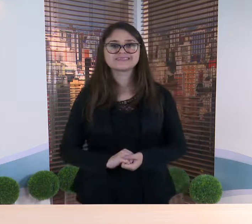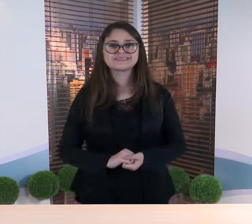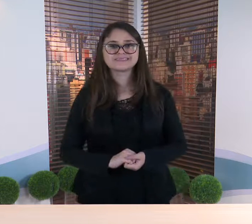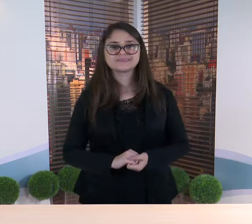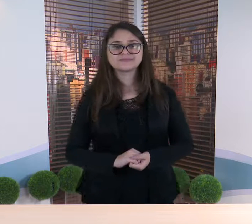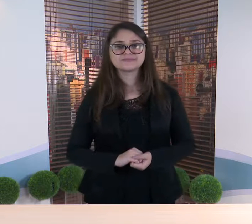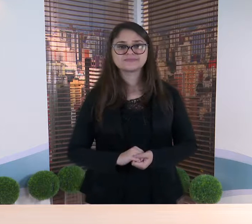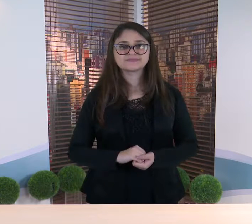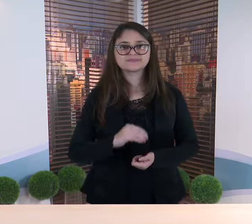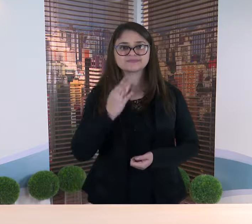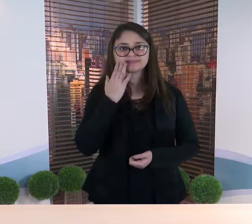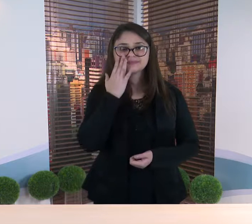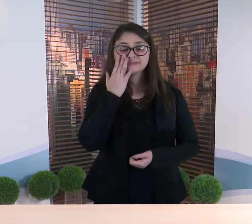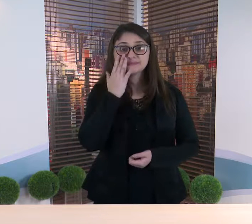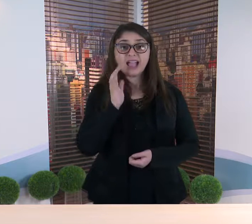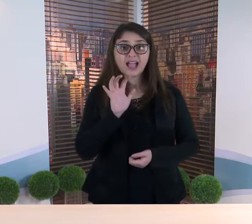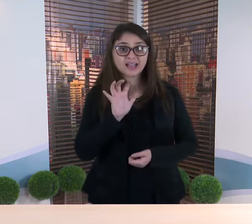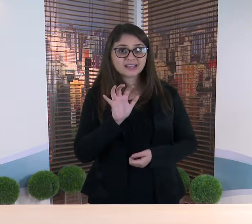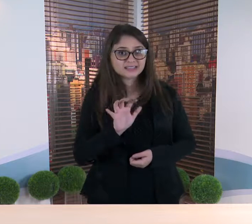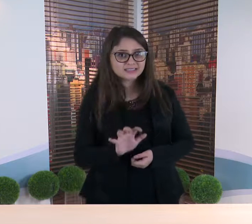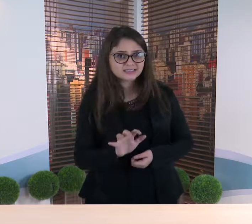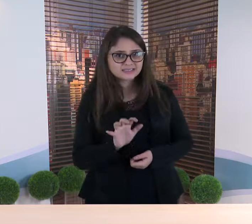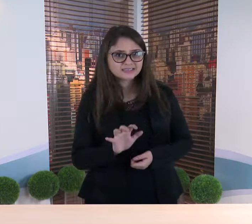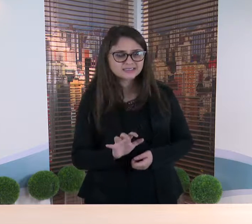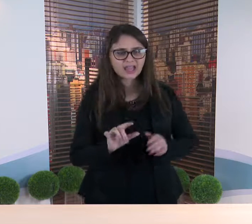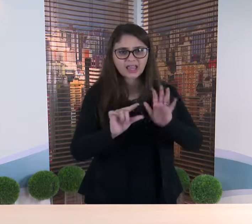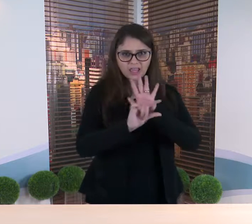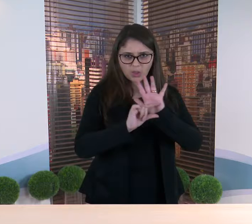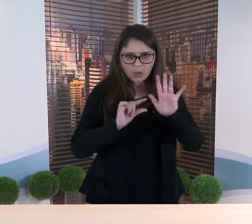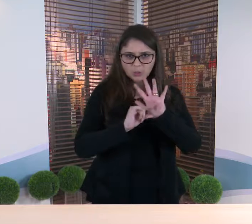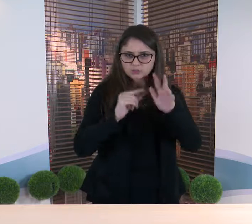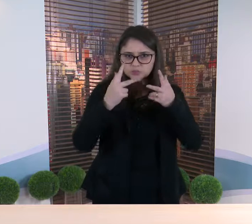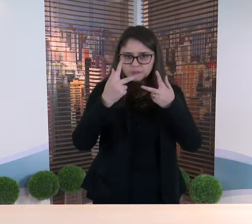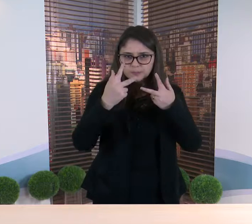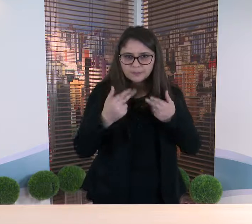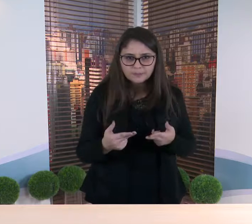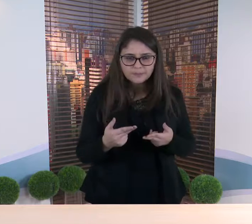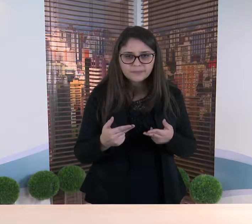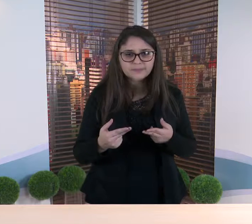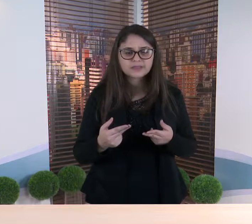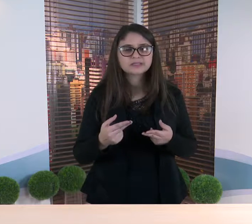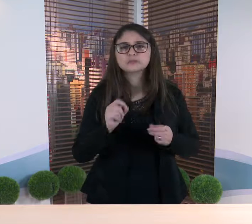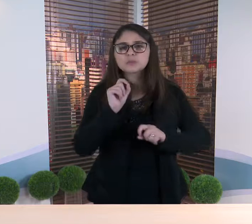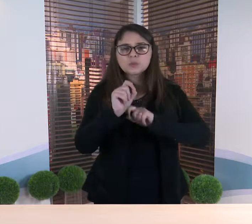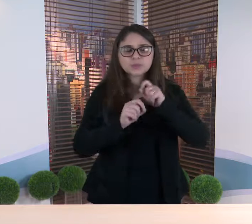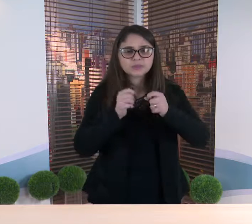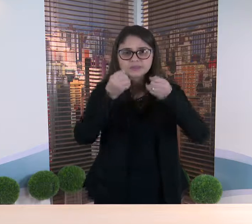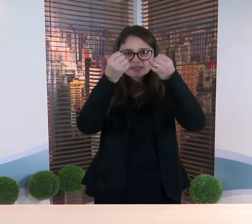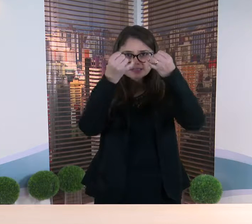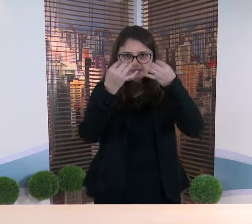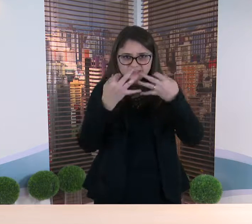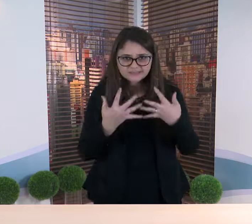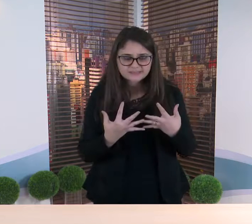Swindoll. Assim, esse mesmo autor propõe uma paráfrase do texto que registra a fala de